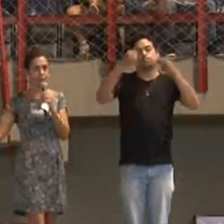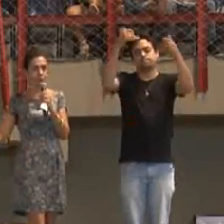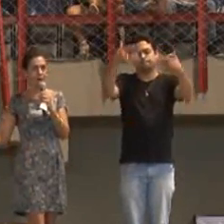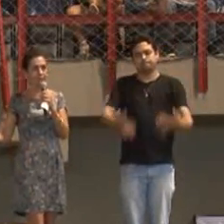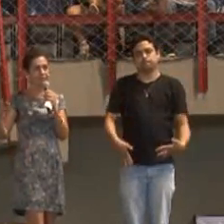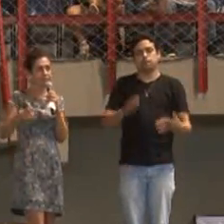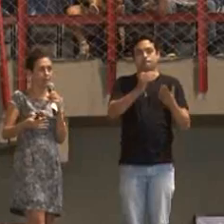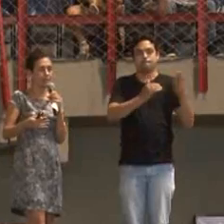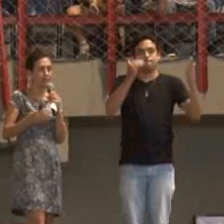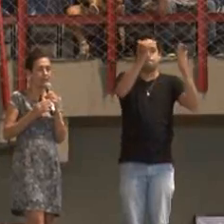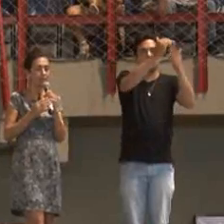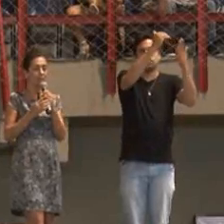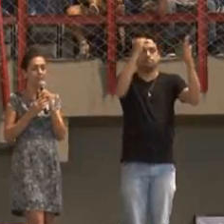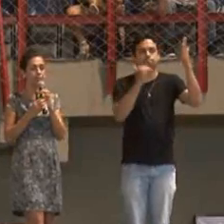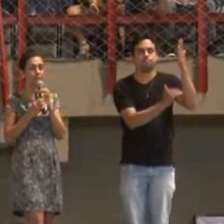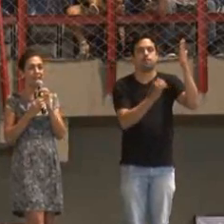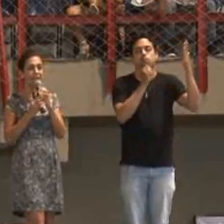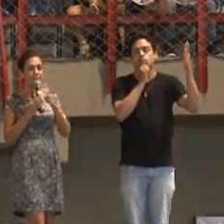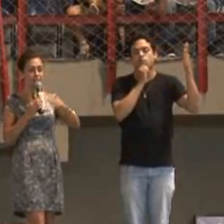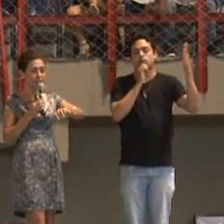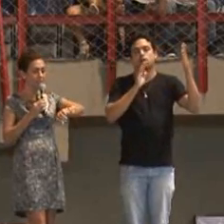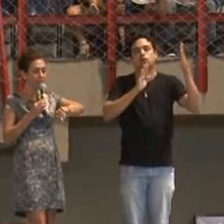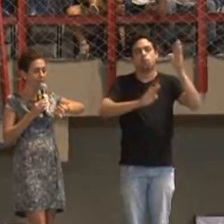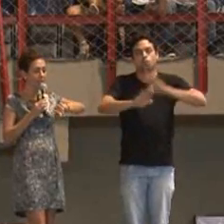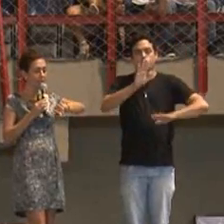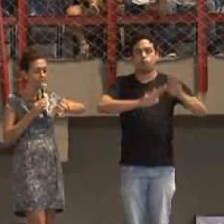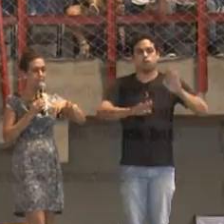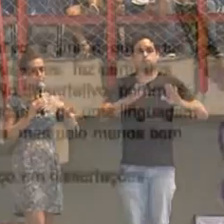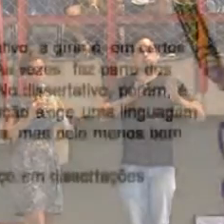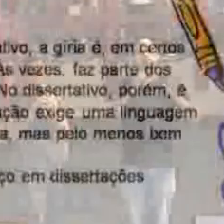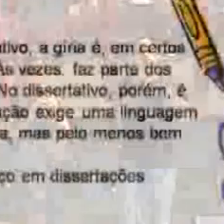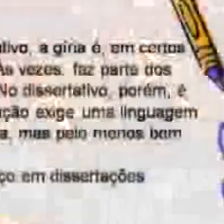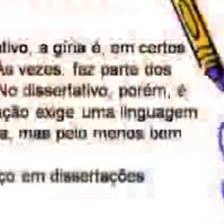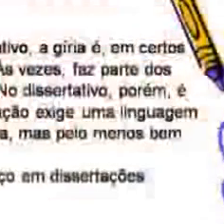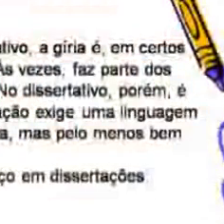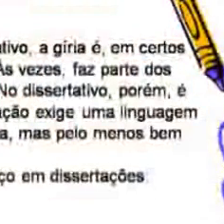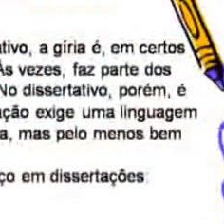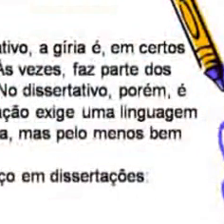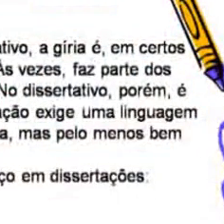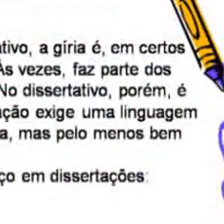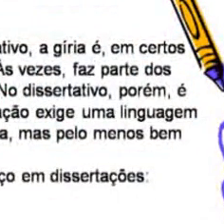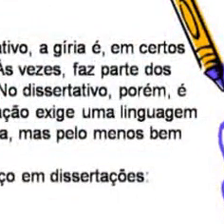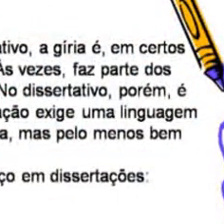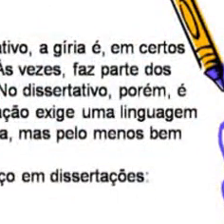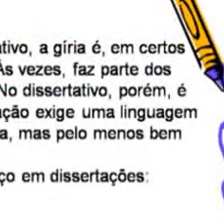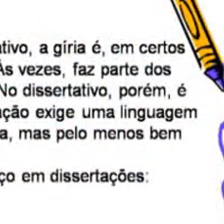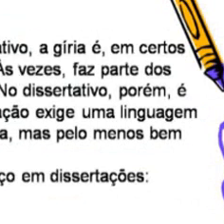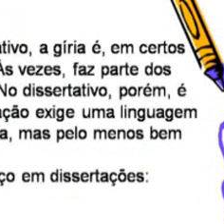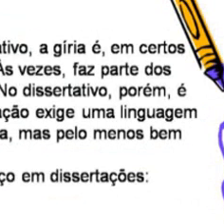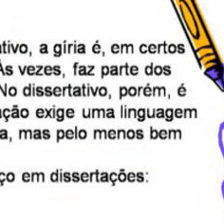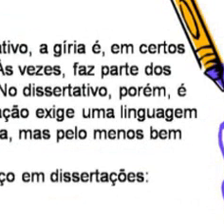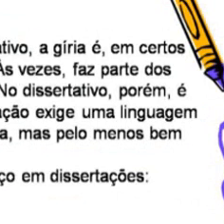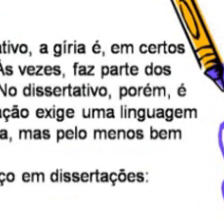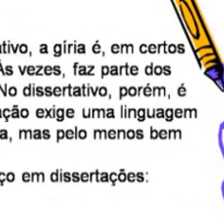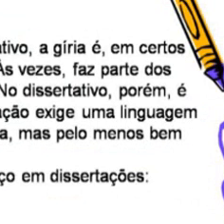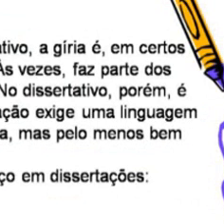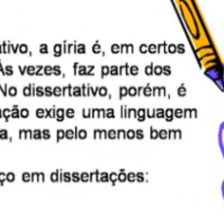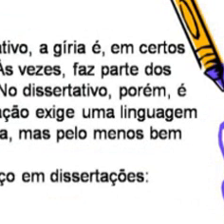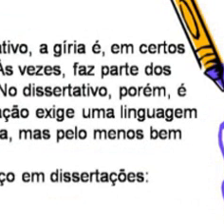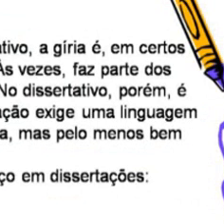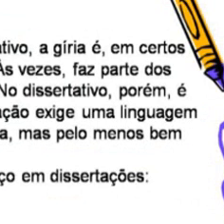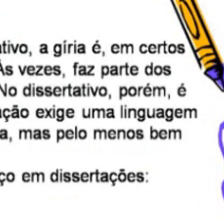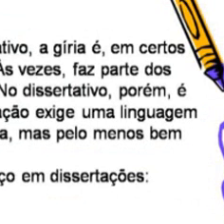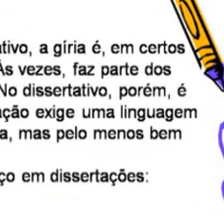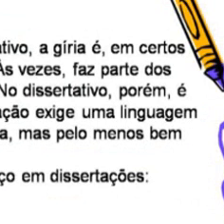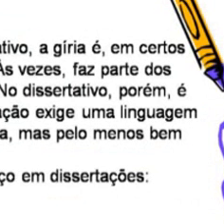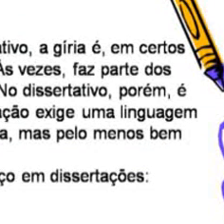nem tanto ao mar, nem tanto à terra. Então, nada de excessos. Estamos bem aqui, ó. Esses caras,